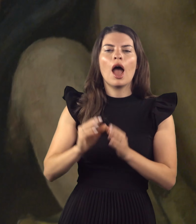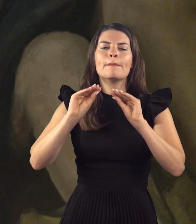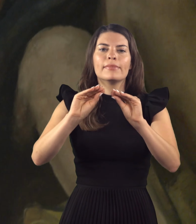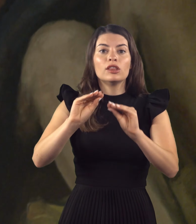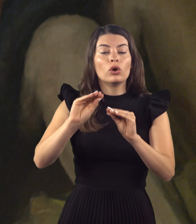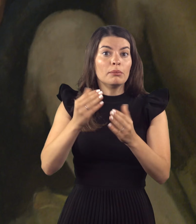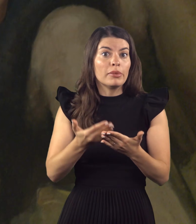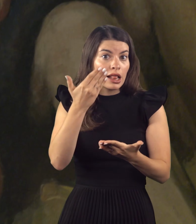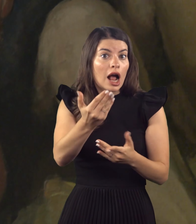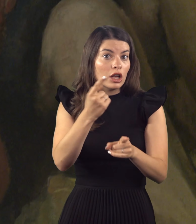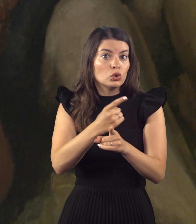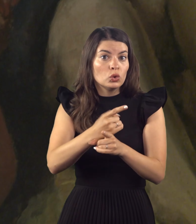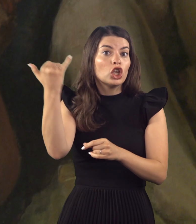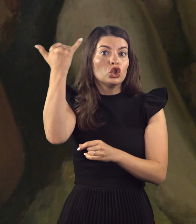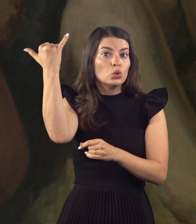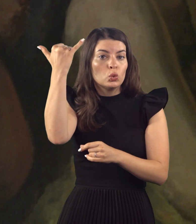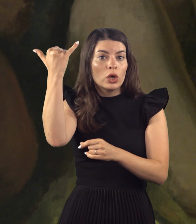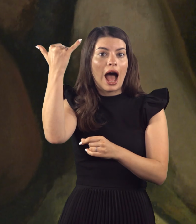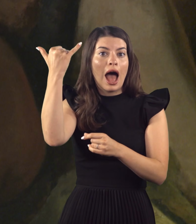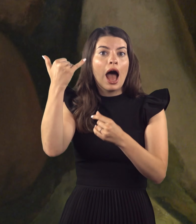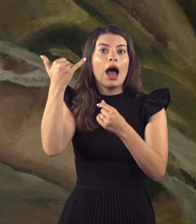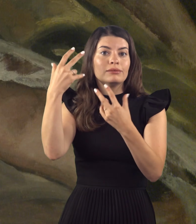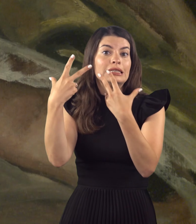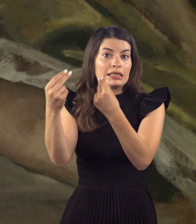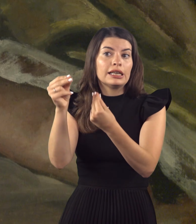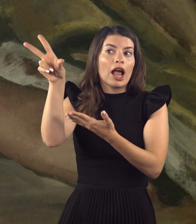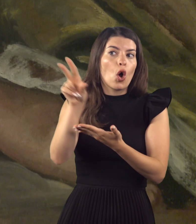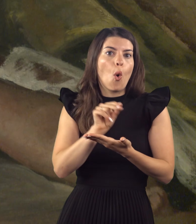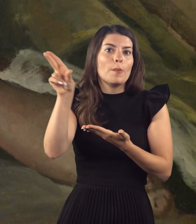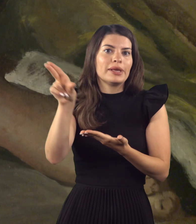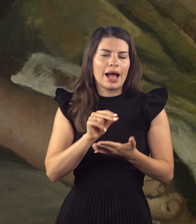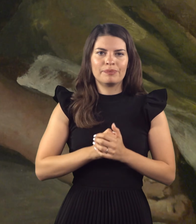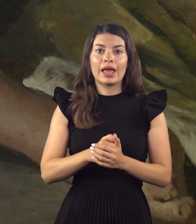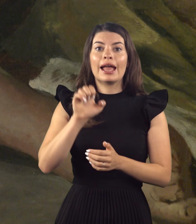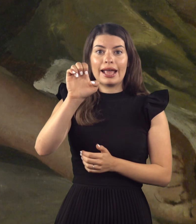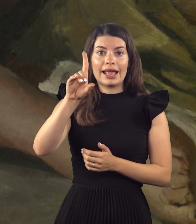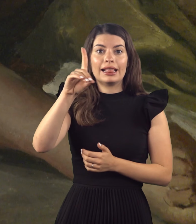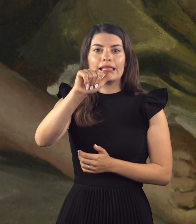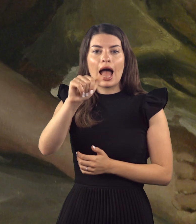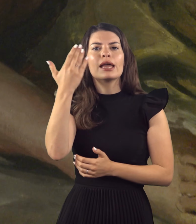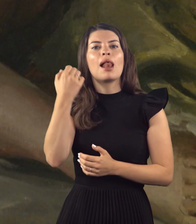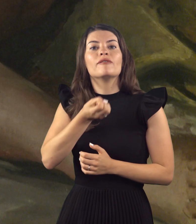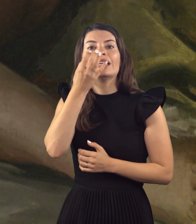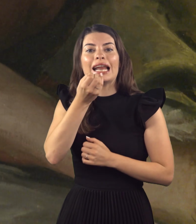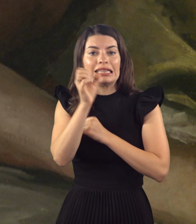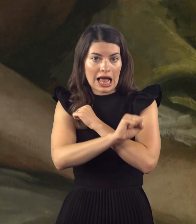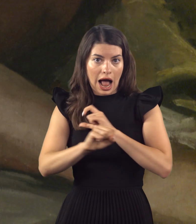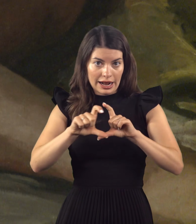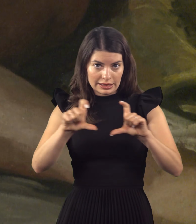tudi kopiranje tujih del. Elda Piščanec je obiskovala akademijo v Firencah in pod